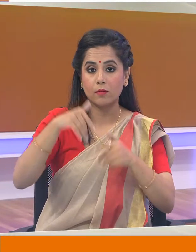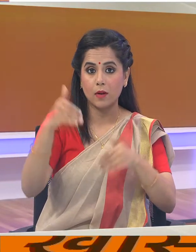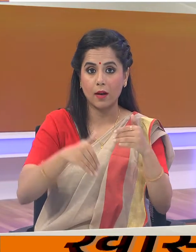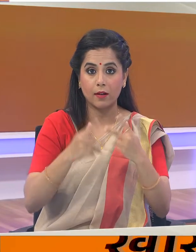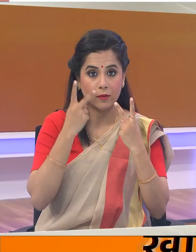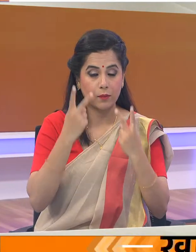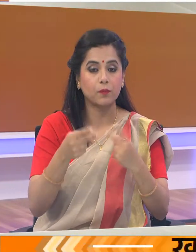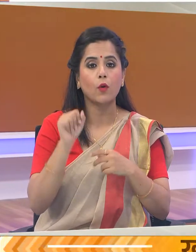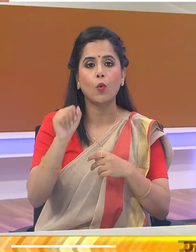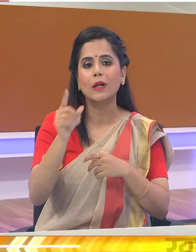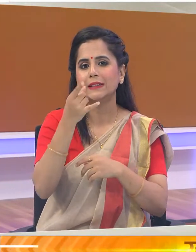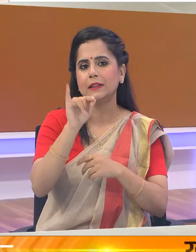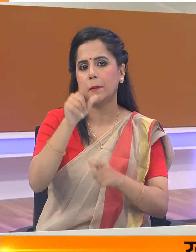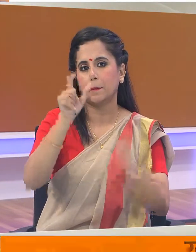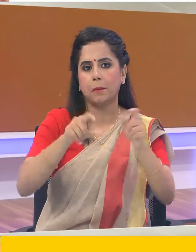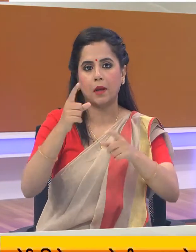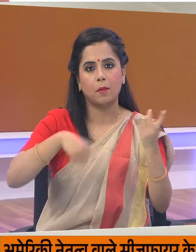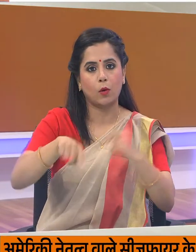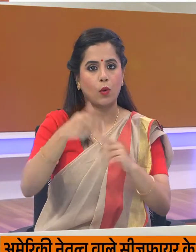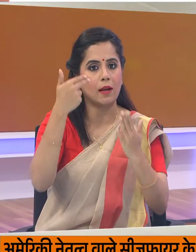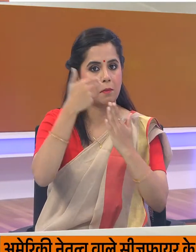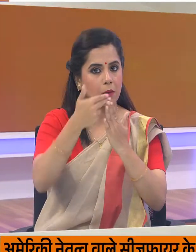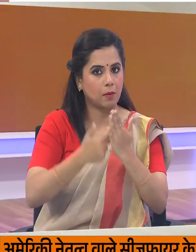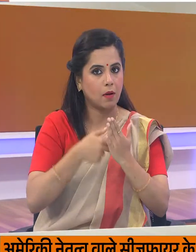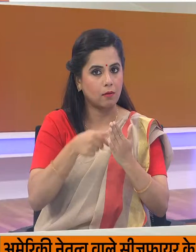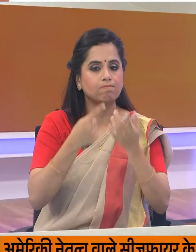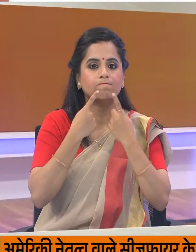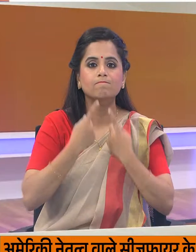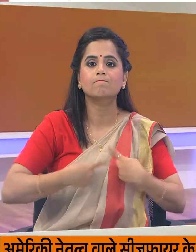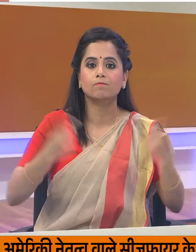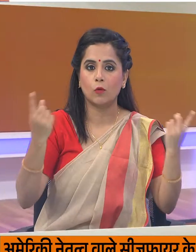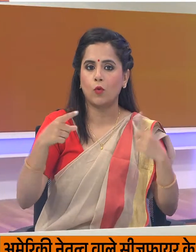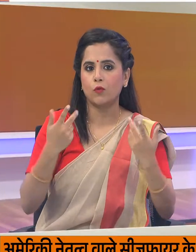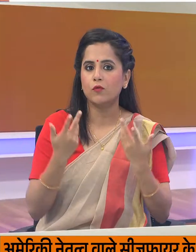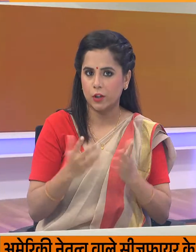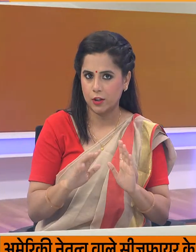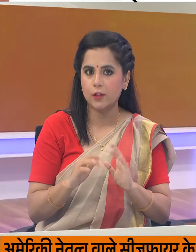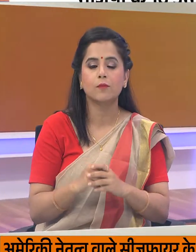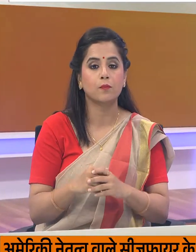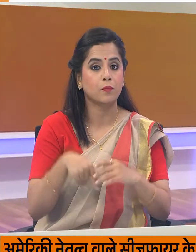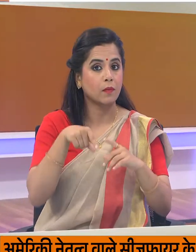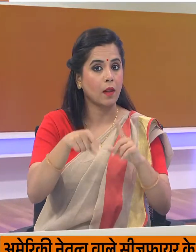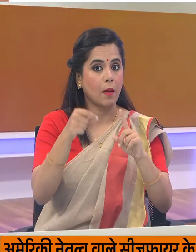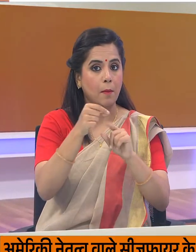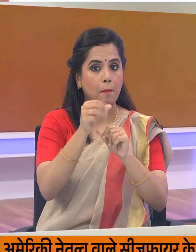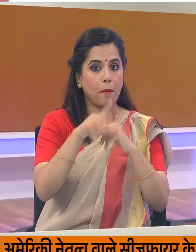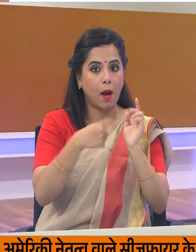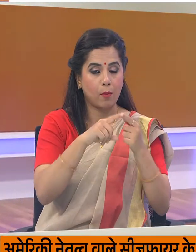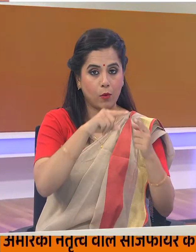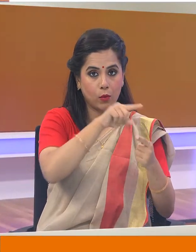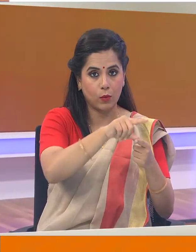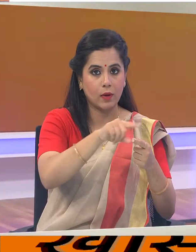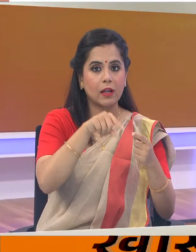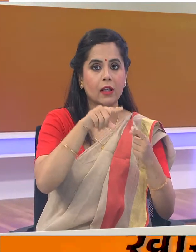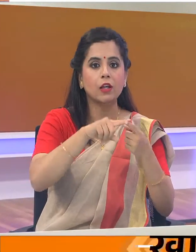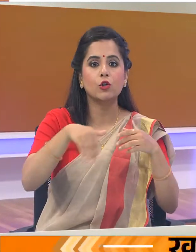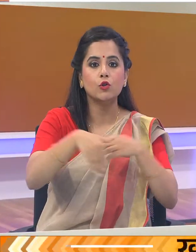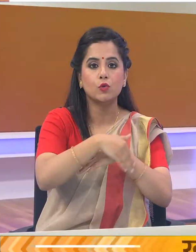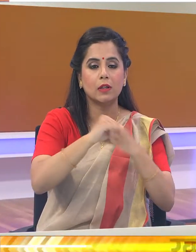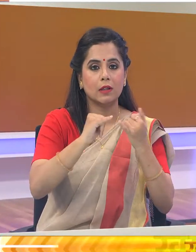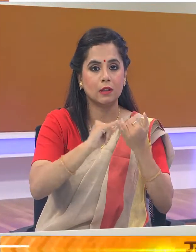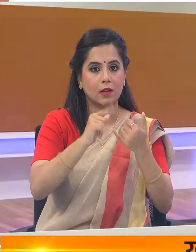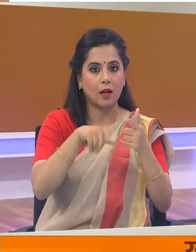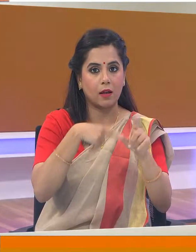लिए अपने 16 प्रत्याशियों के नामों की घोषणा कर दी है। इसमें पामपोर से इंजीनियर